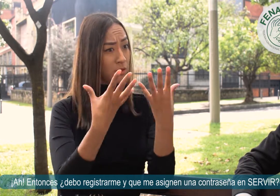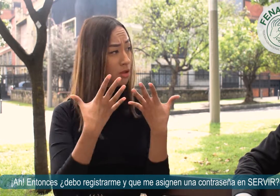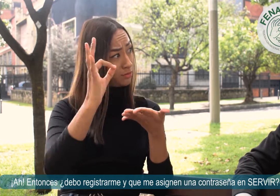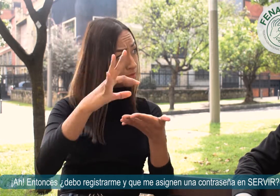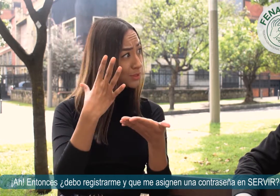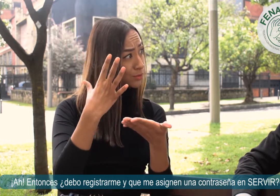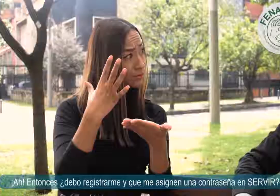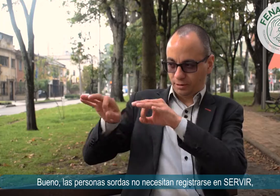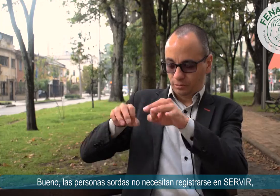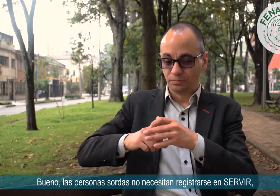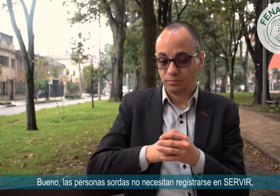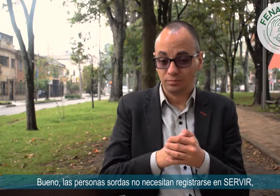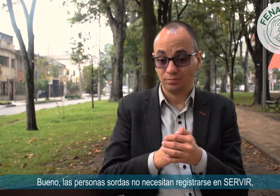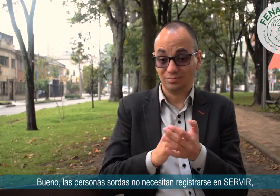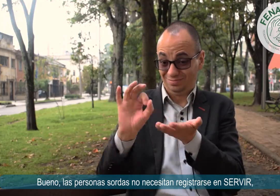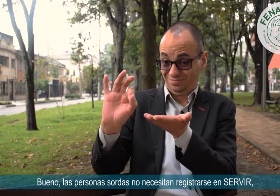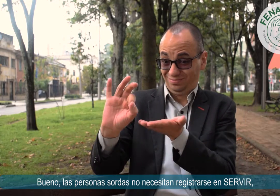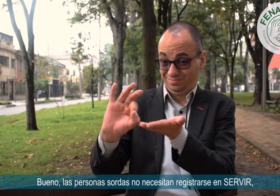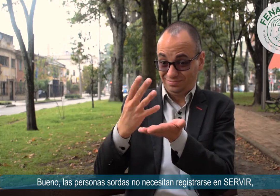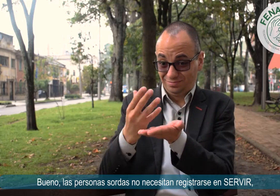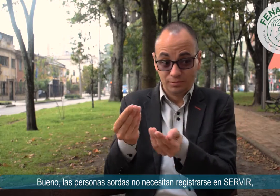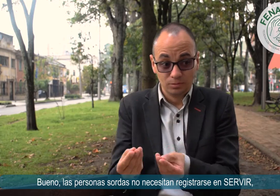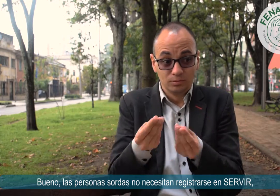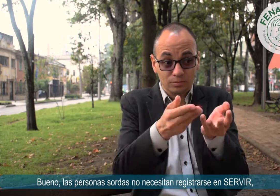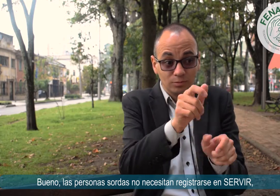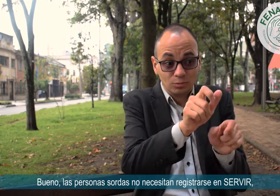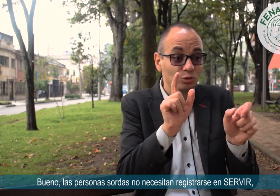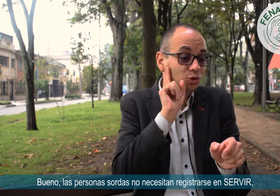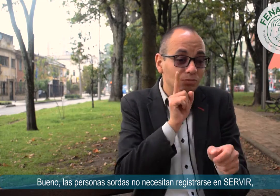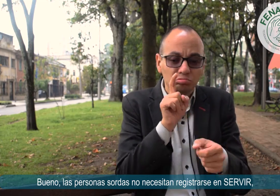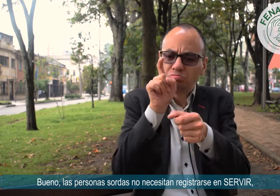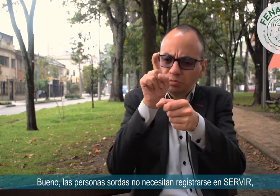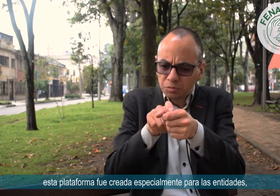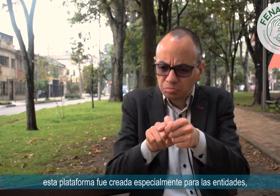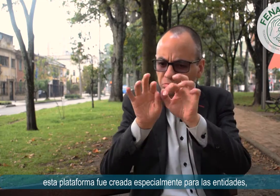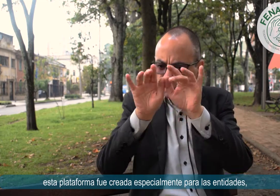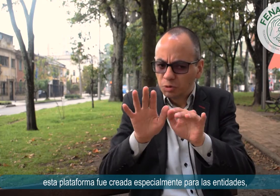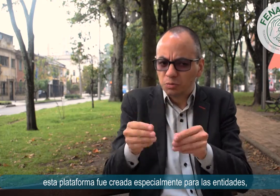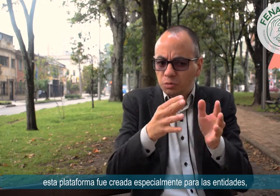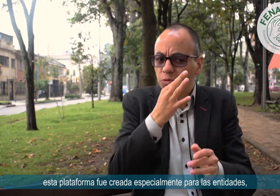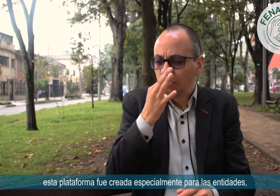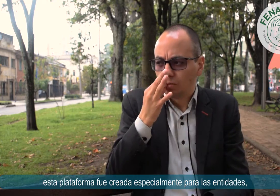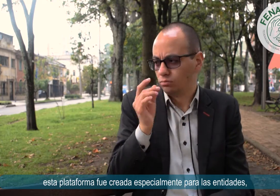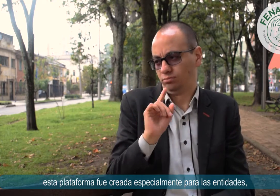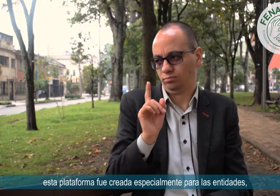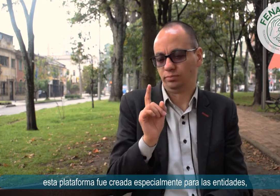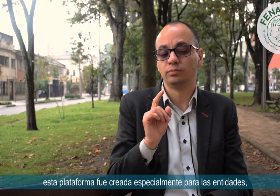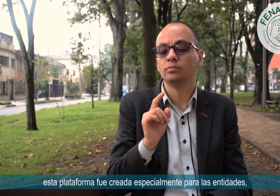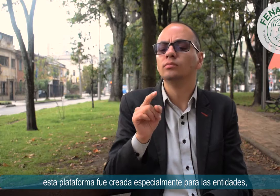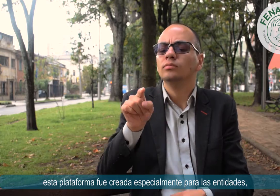asignen una contraseña en Servir? Bueno, las personas sordas no necesitan registrarse en Servir Esta plataforma fue creada especialmente